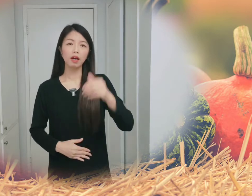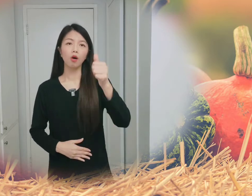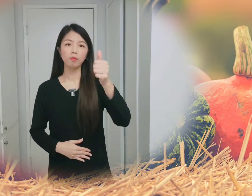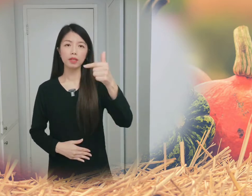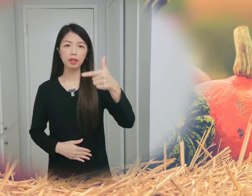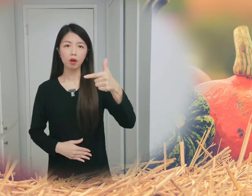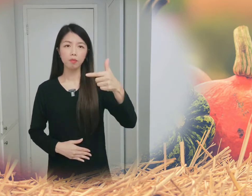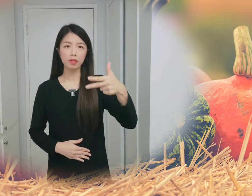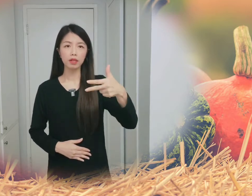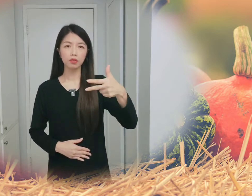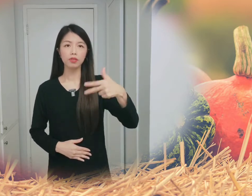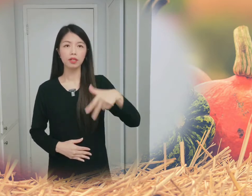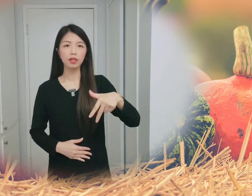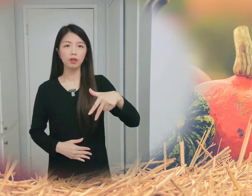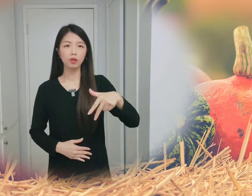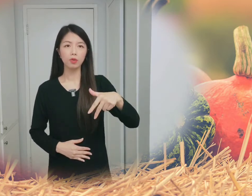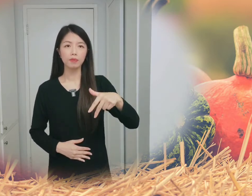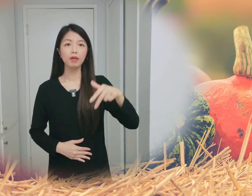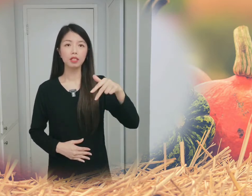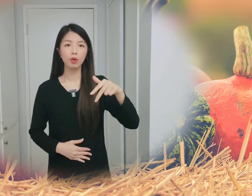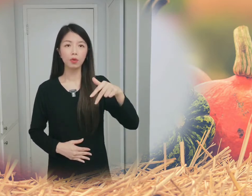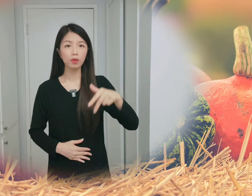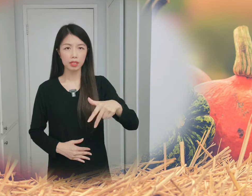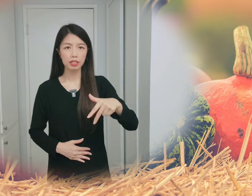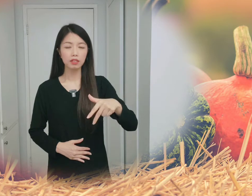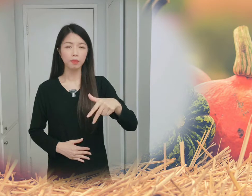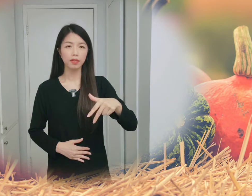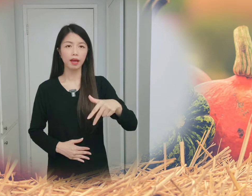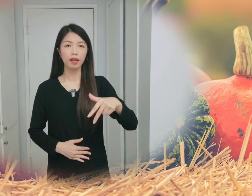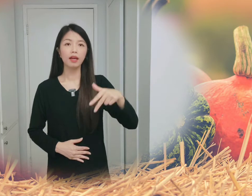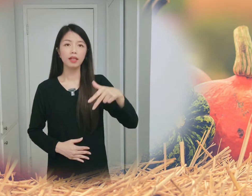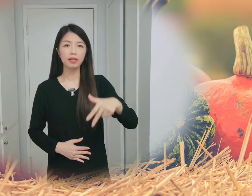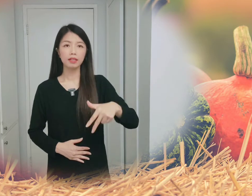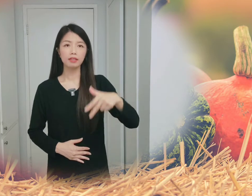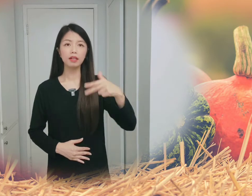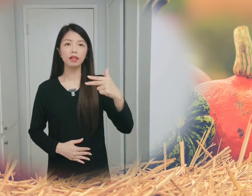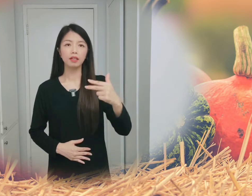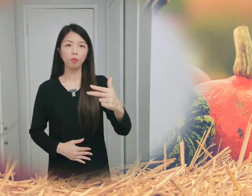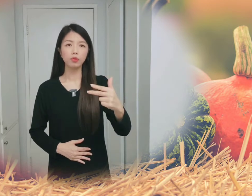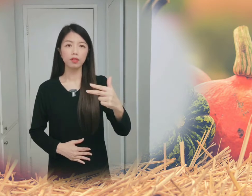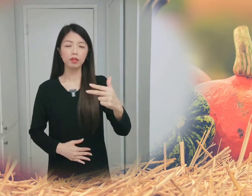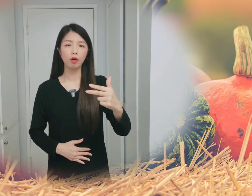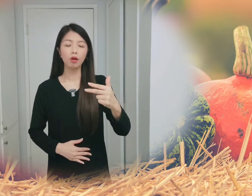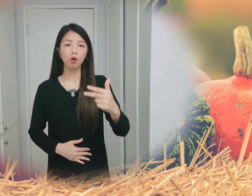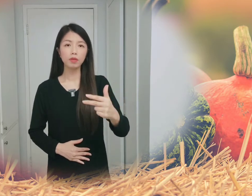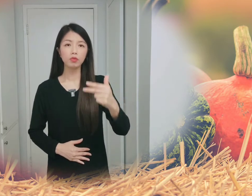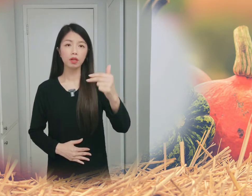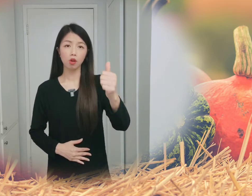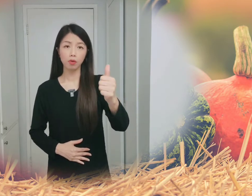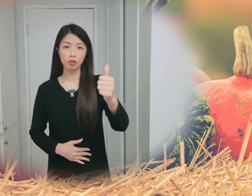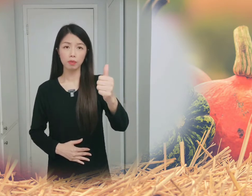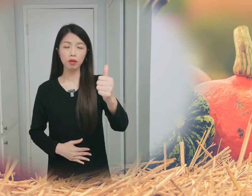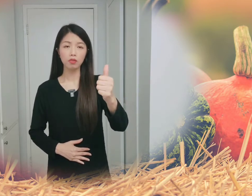지읒은 엄지, 검지, 중지를 이렇게 놓으시면 지화로 지읒이 됩니다. 이 지읒을 옆으로 하셔서